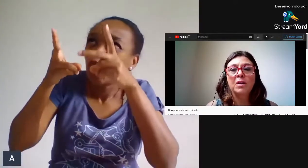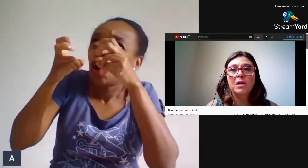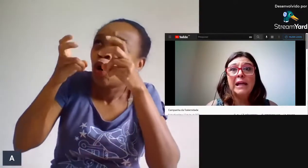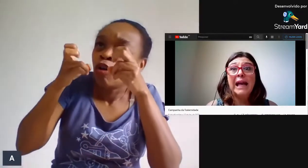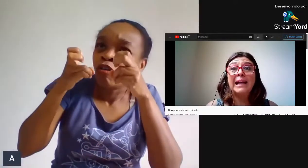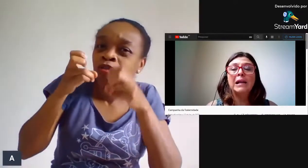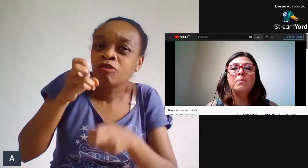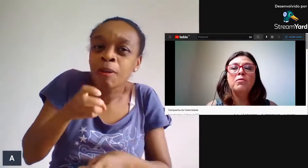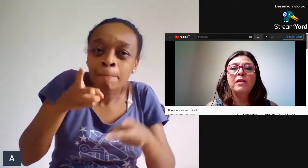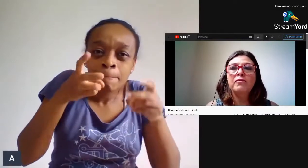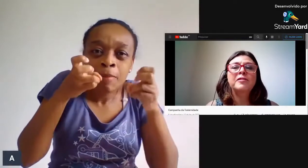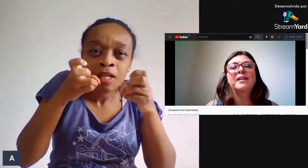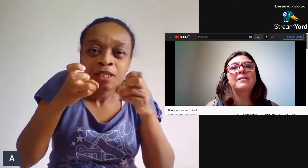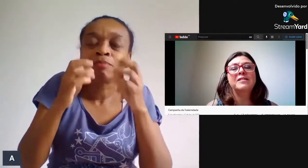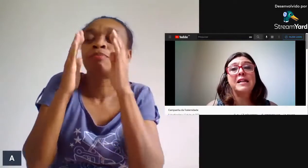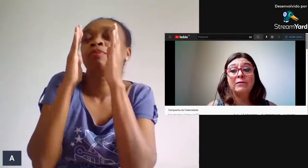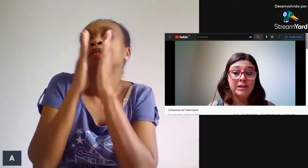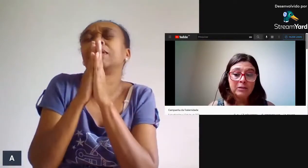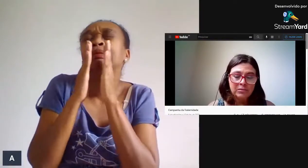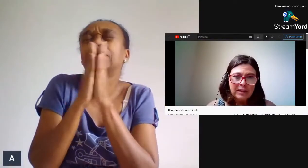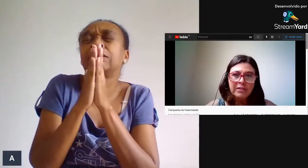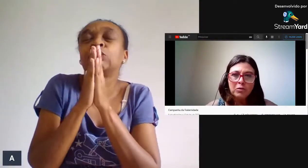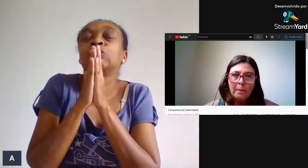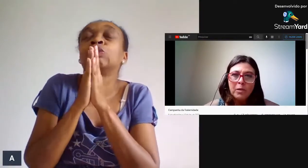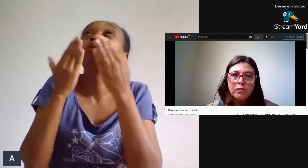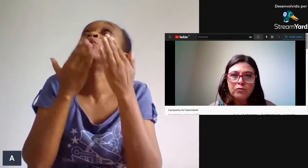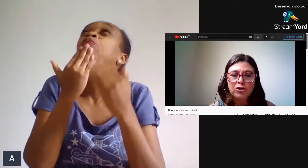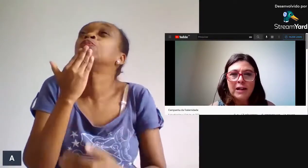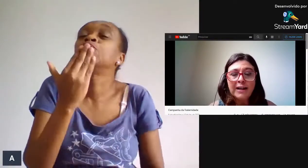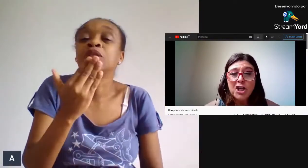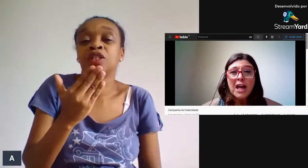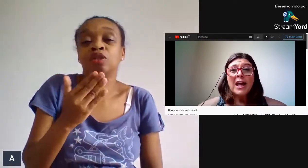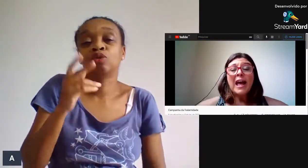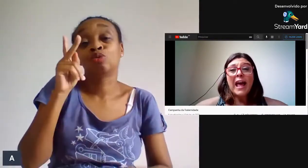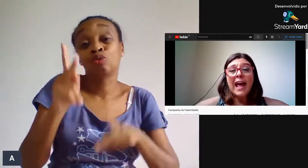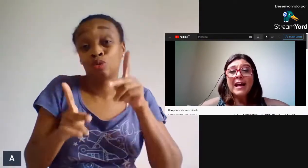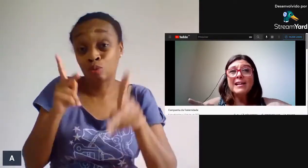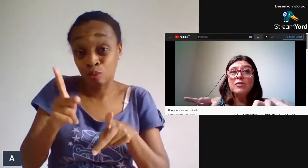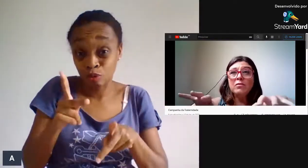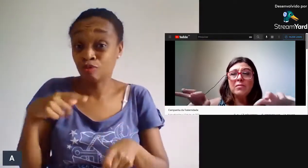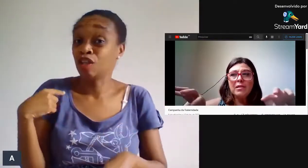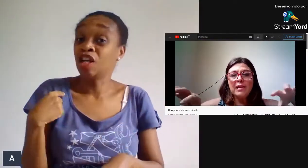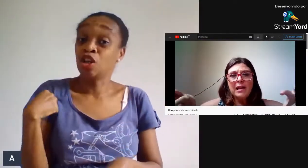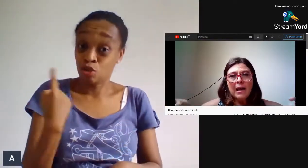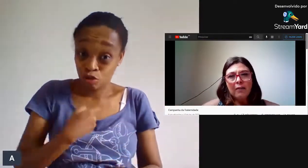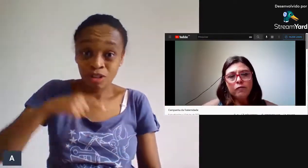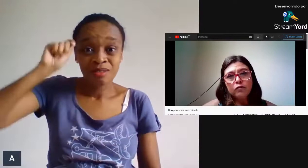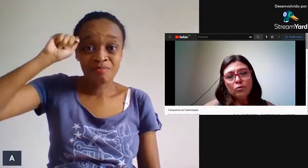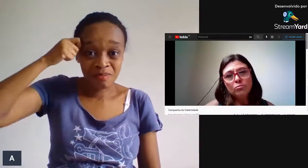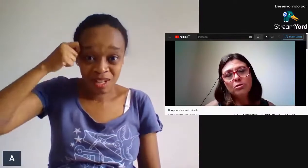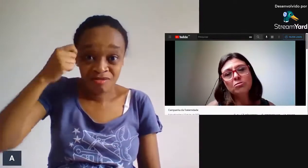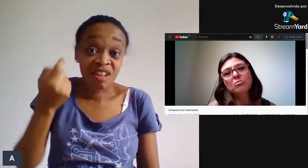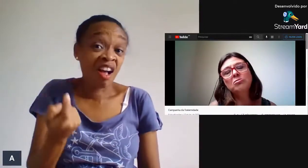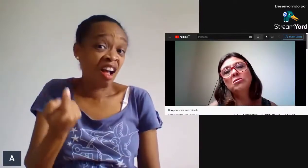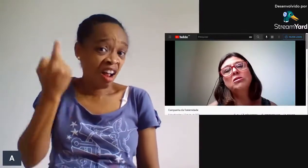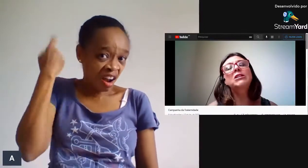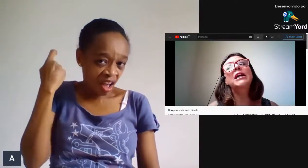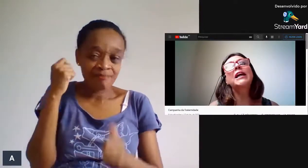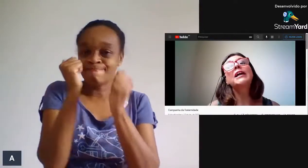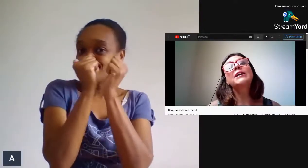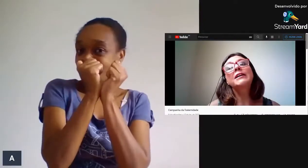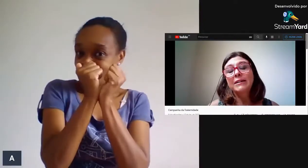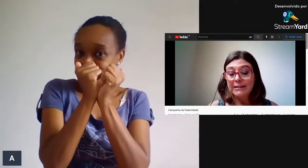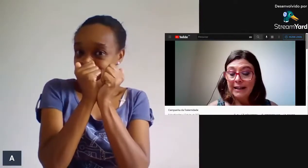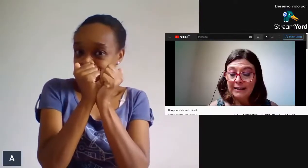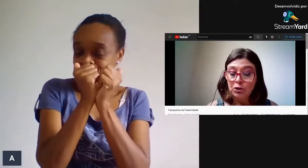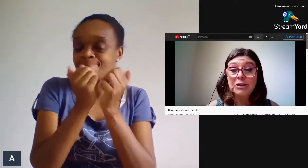povo, que é aquele povo que foi escravizado. Então, tá vendo a profundidade? É ir a fundo,